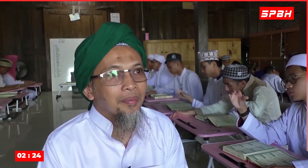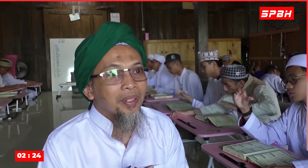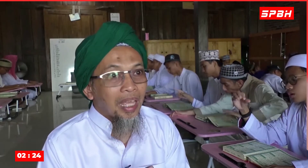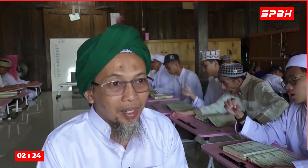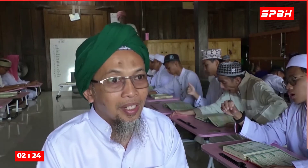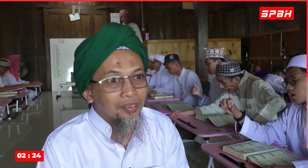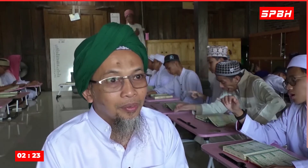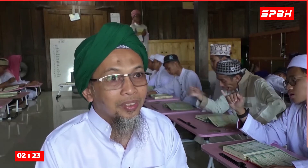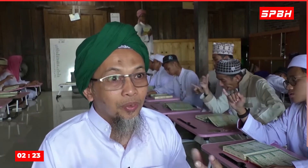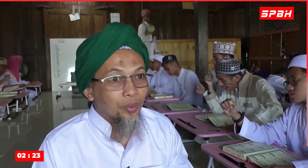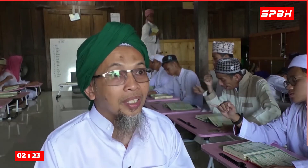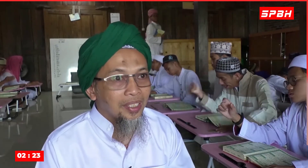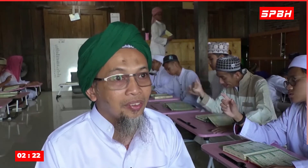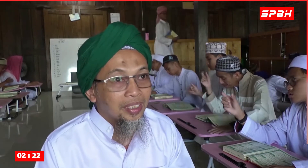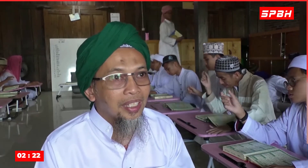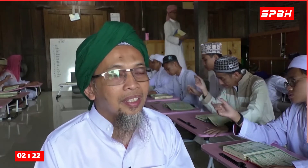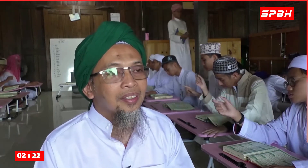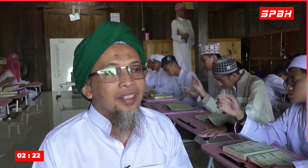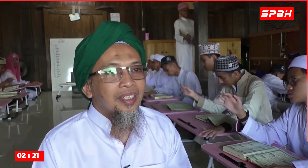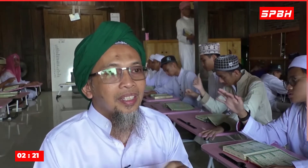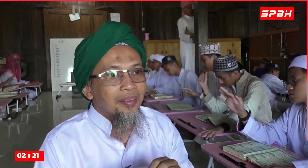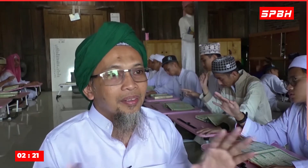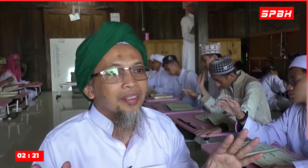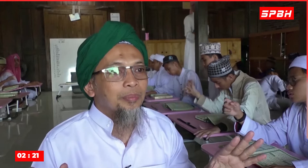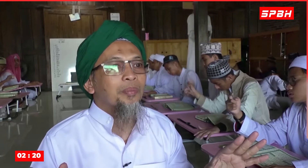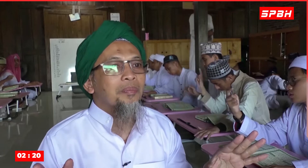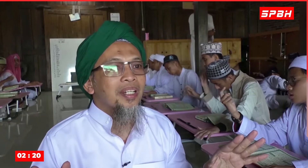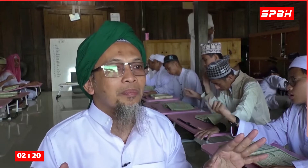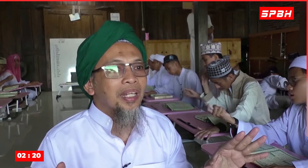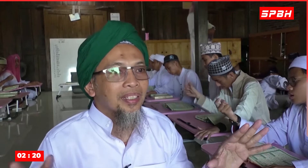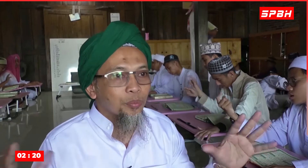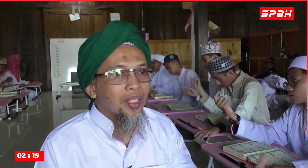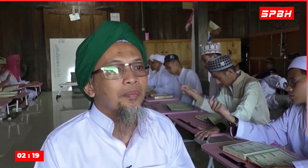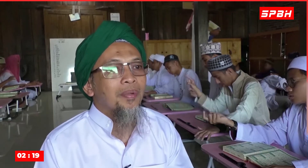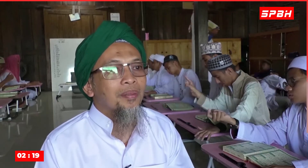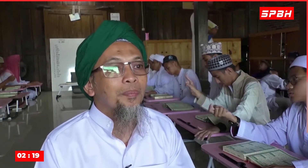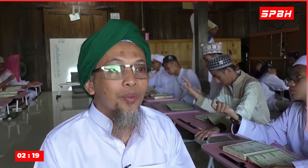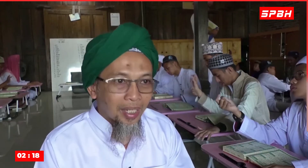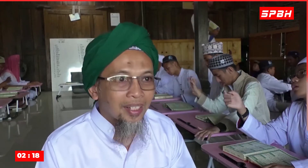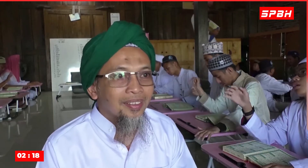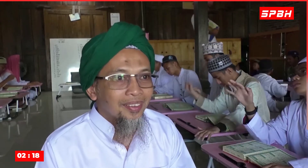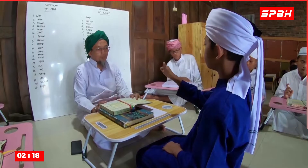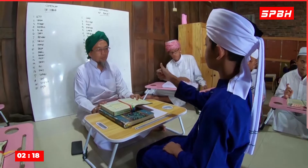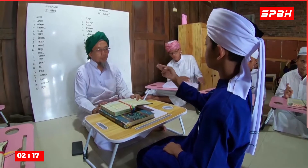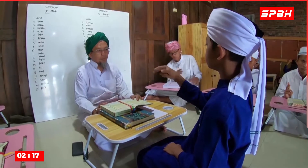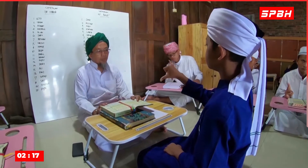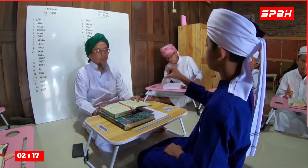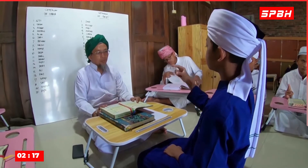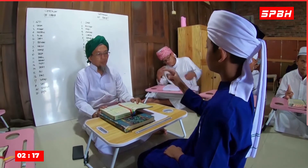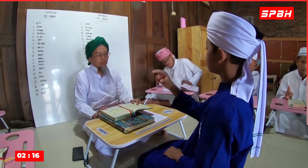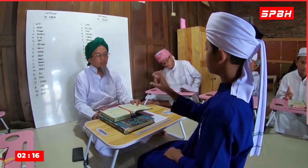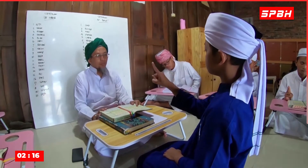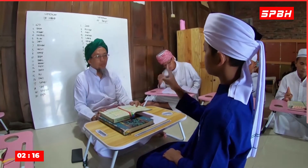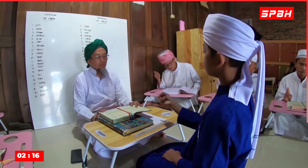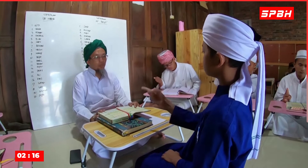mọi người thực sự cần một nơi như thế này cho trẻ em khiếm thính học tập. Hiện trường có 12 nhân viên và giảng dạy 115 học sinh trong độ tuổi từ